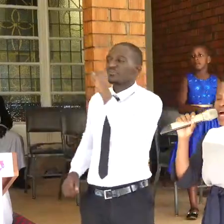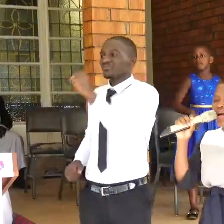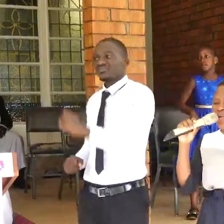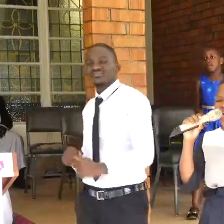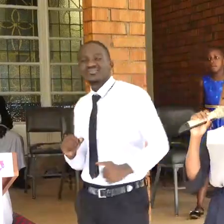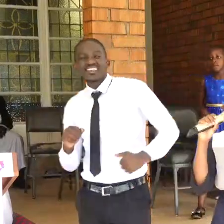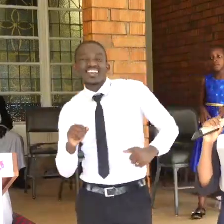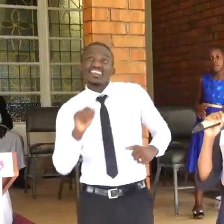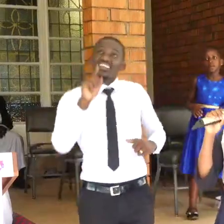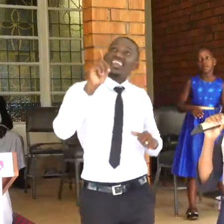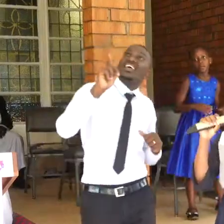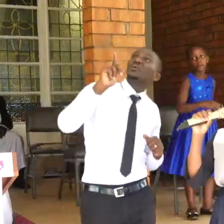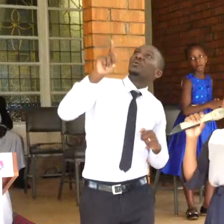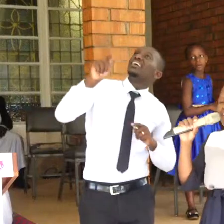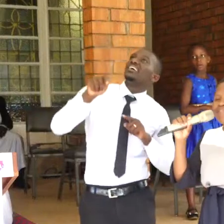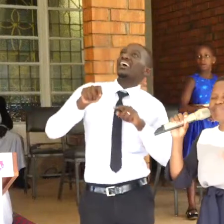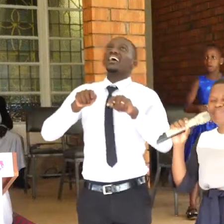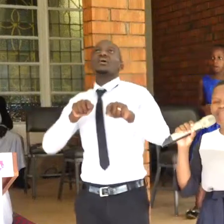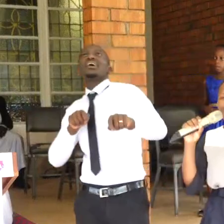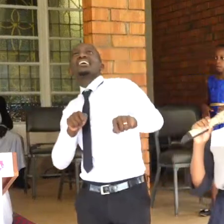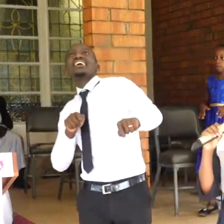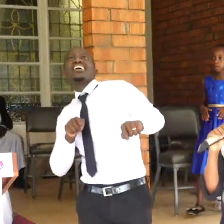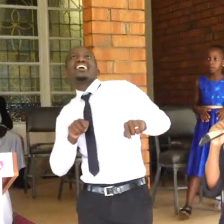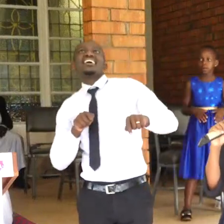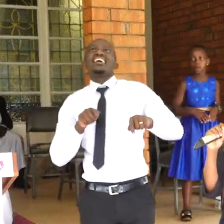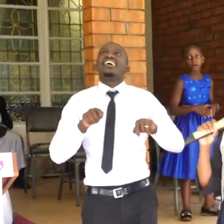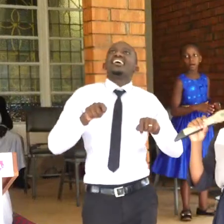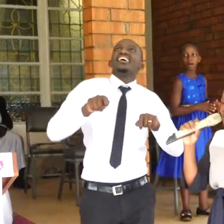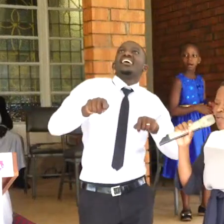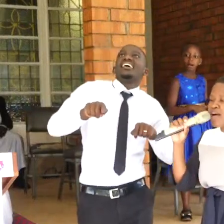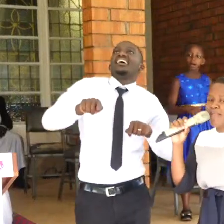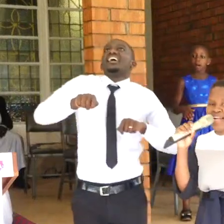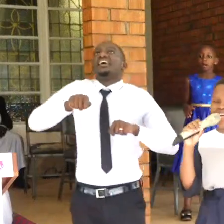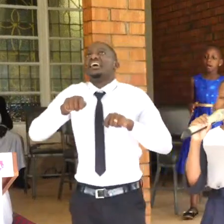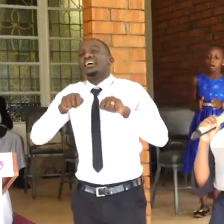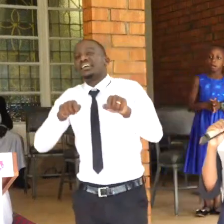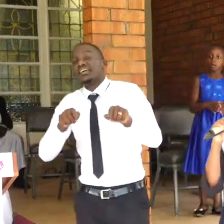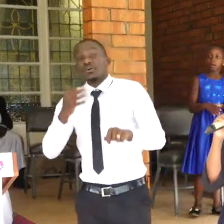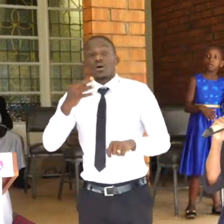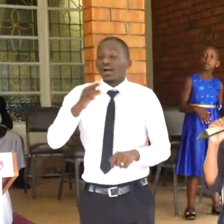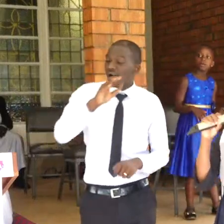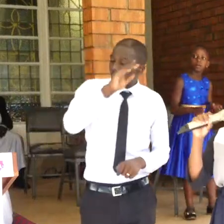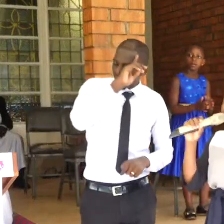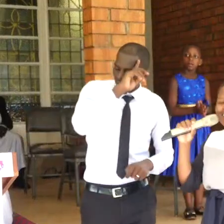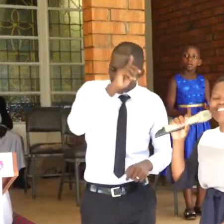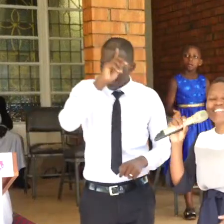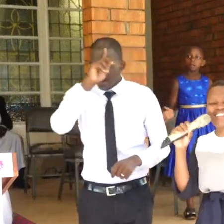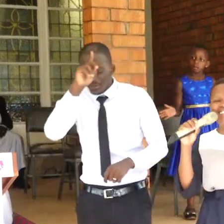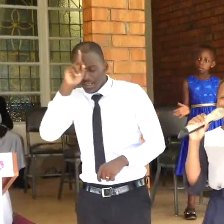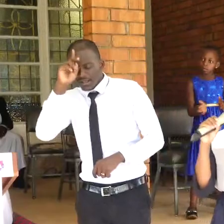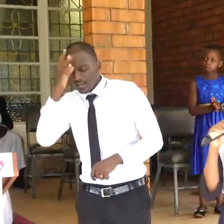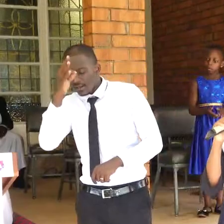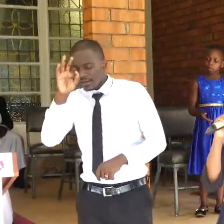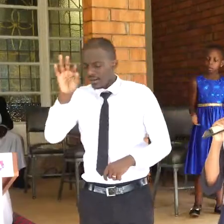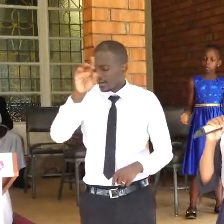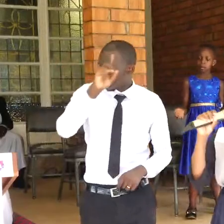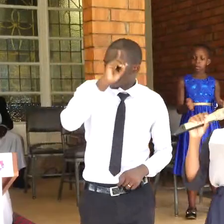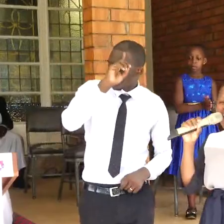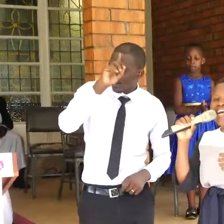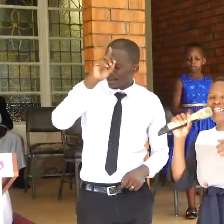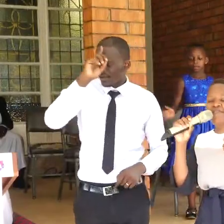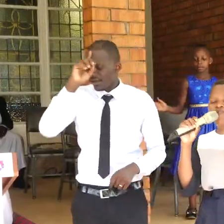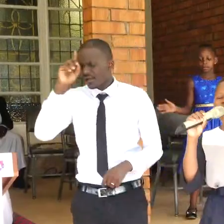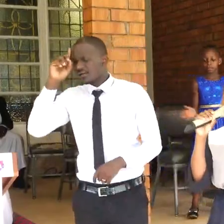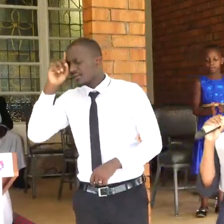Yekwe kabaka, yekwe kabaka, waba kabaka, waba kabaka,